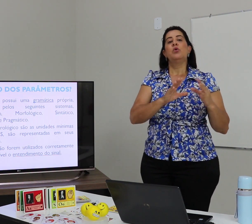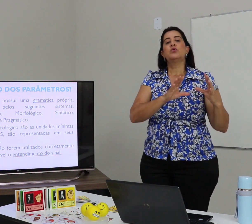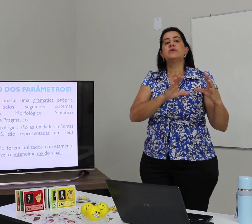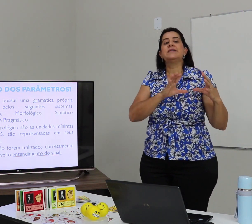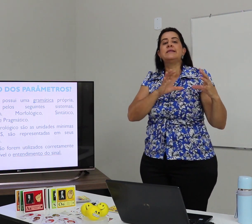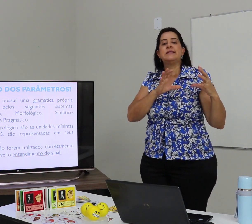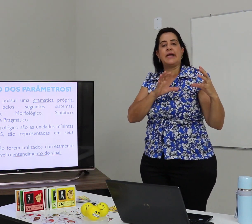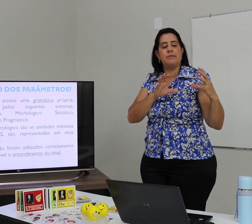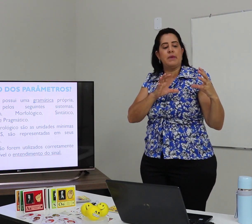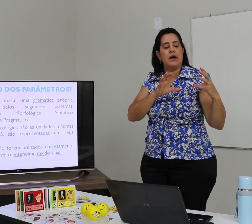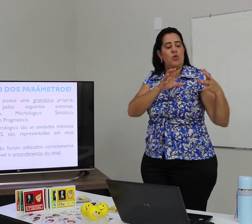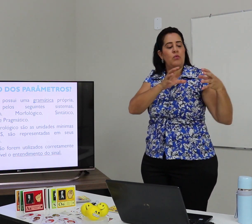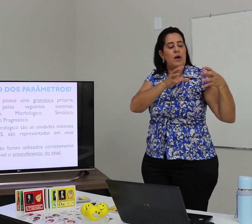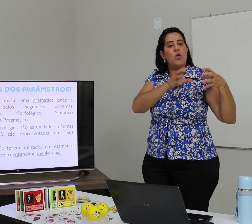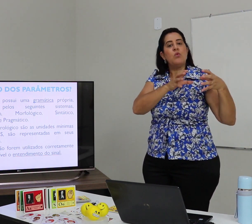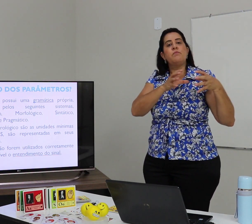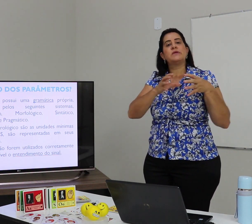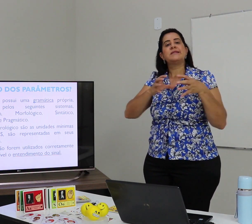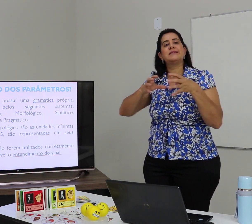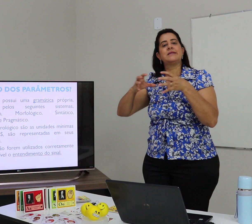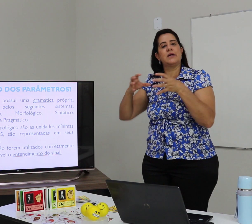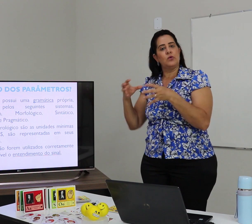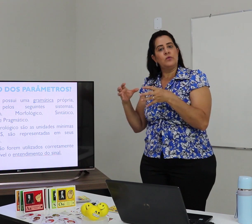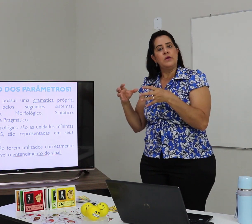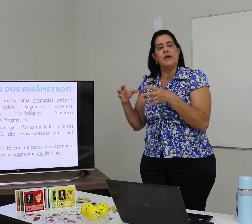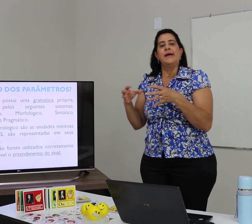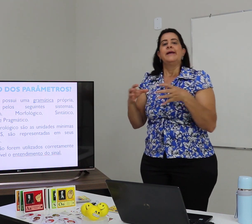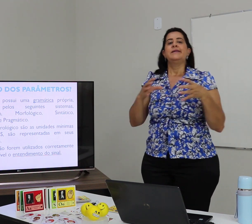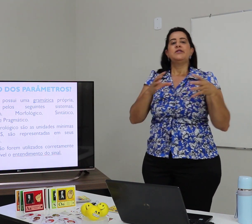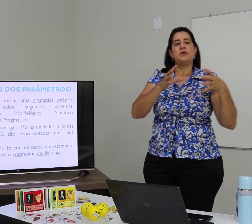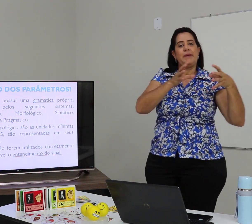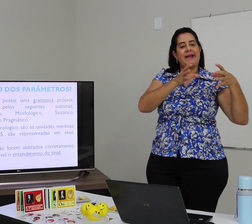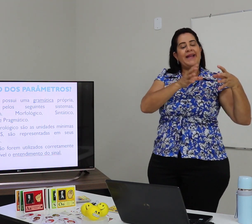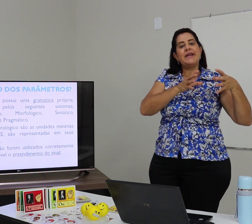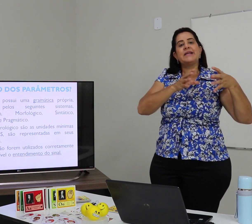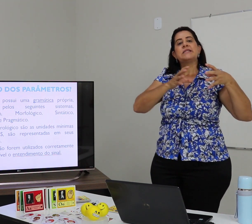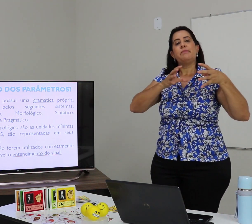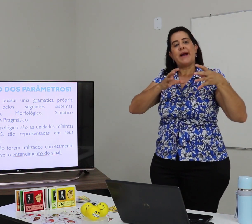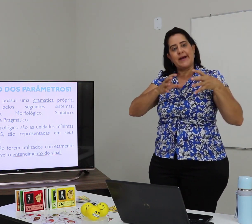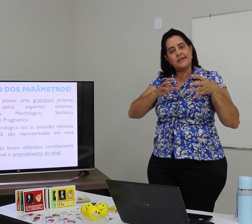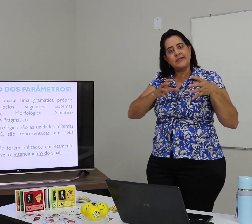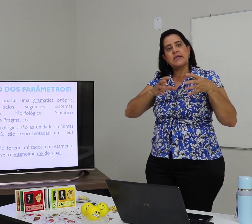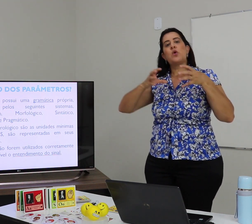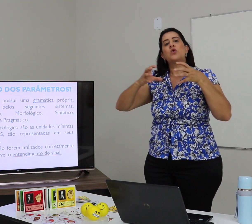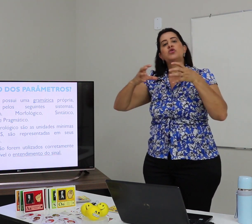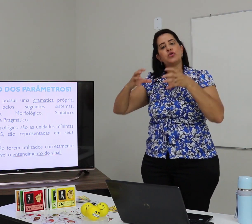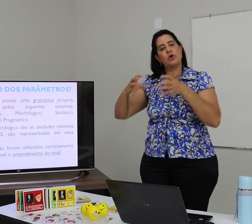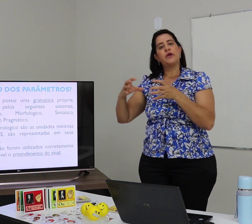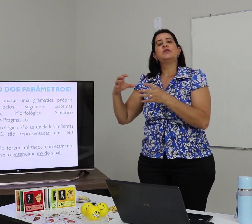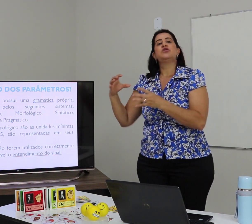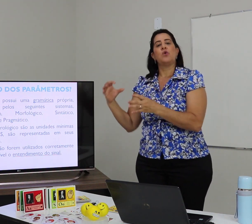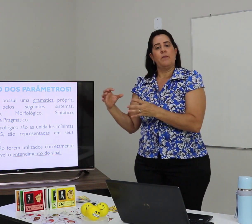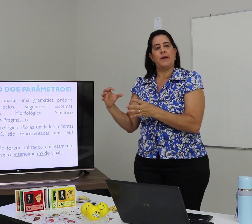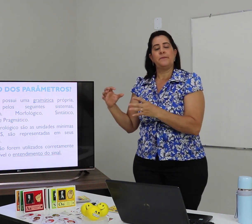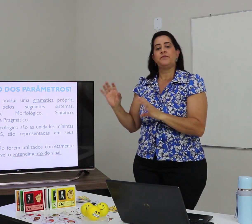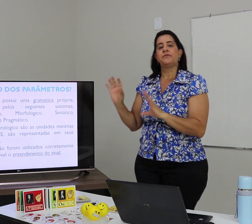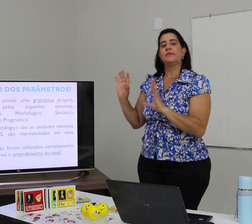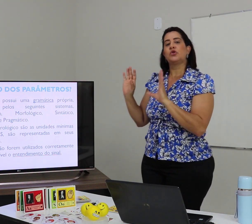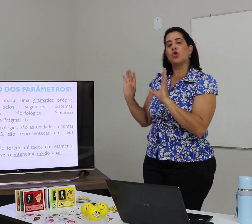um sistema, uma composição de pequenas partes que constrói o idioma.